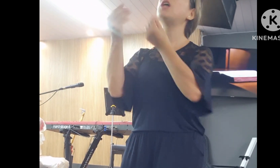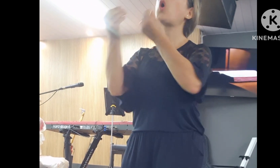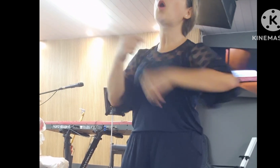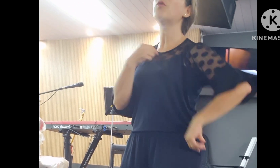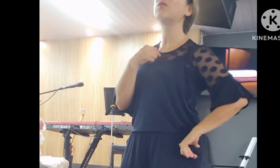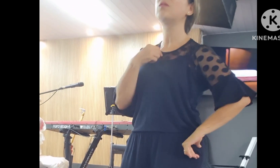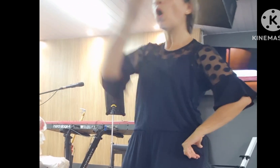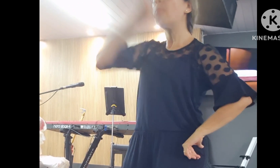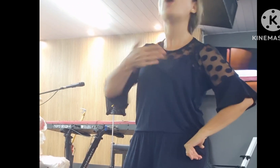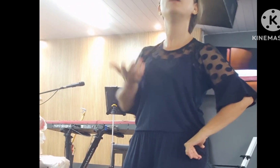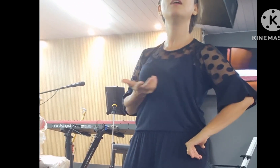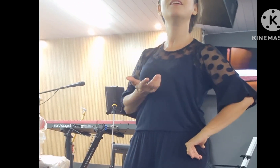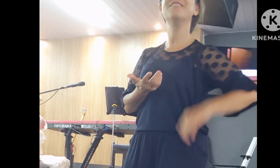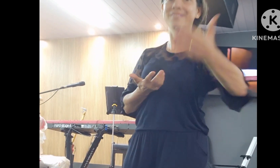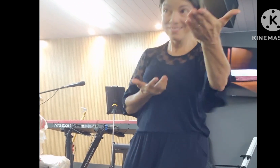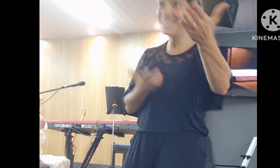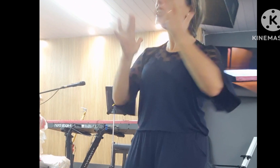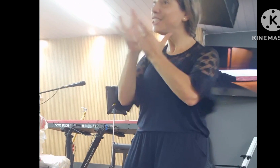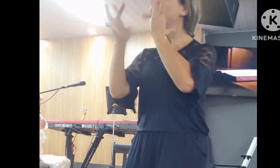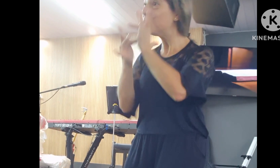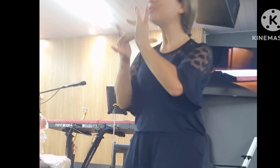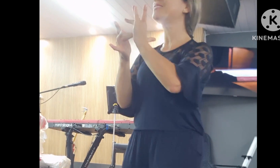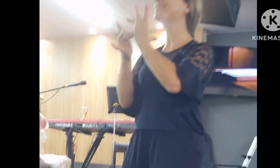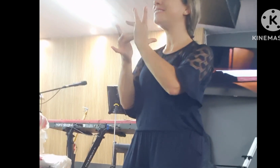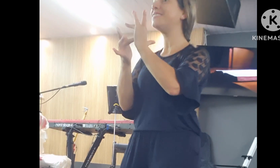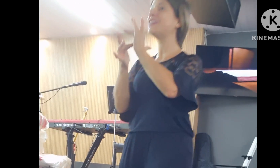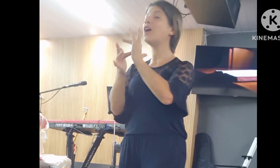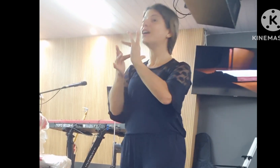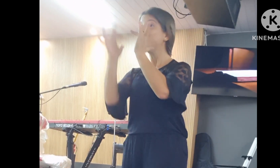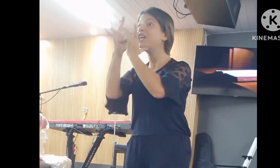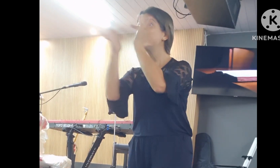Deus já provou o amor dele. Você precisa